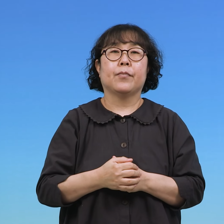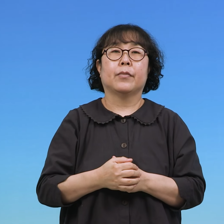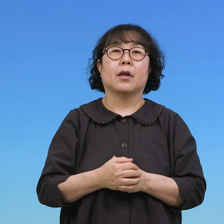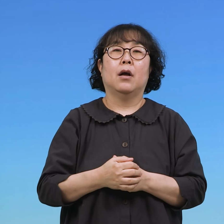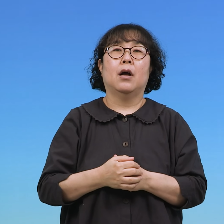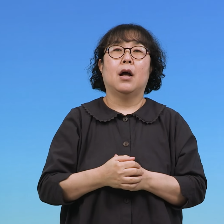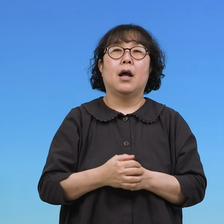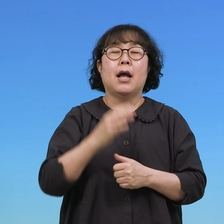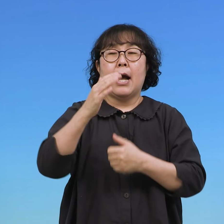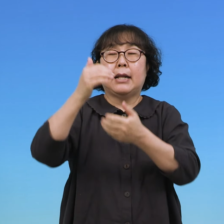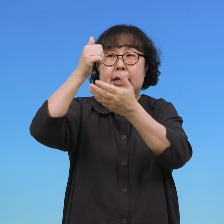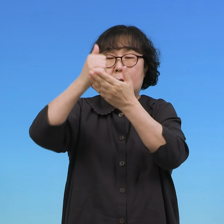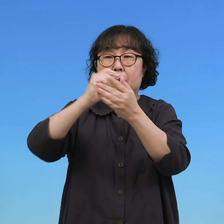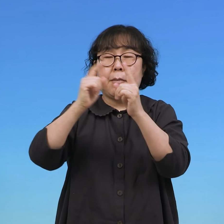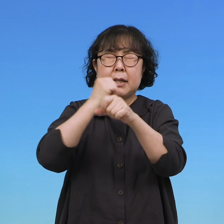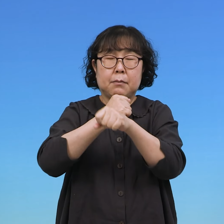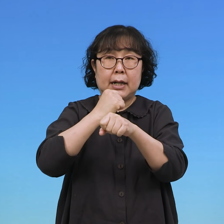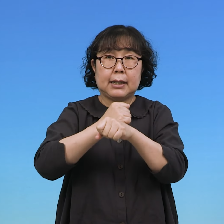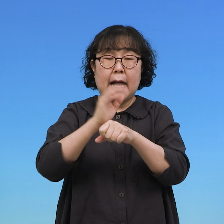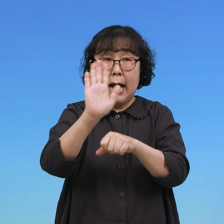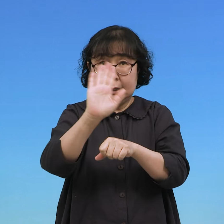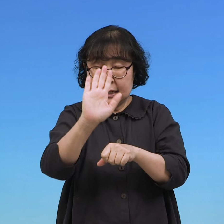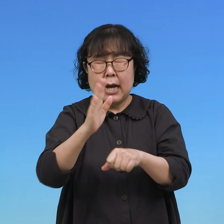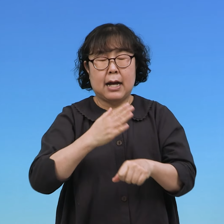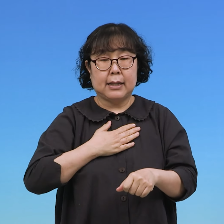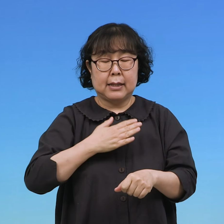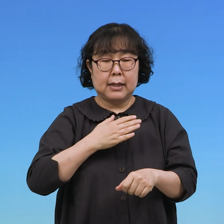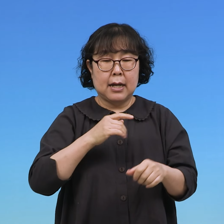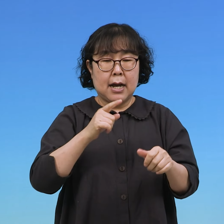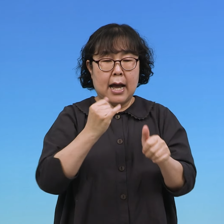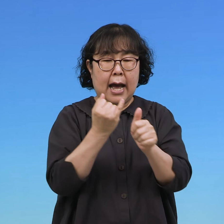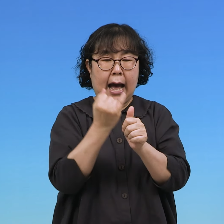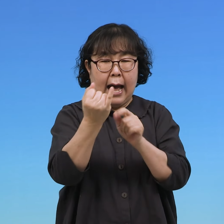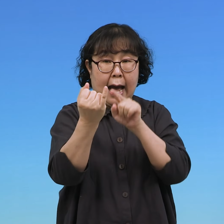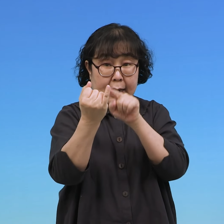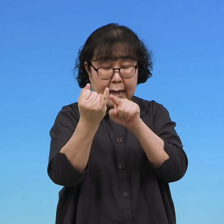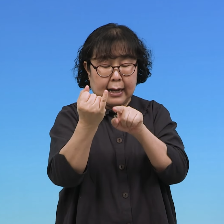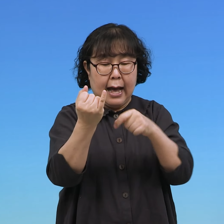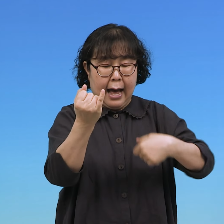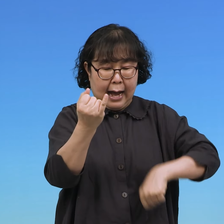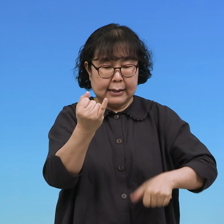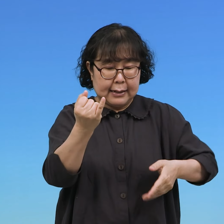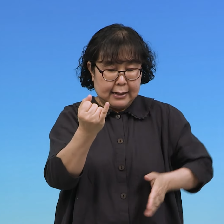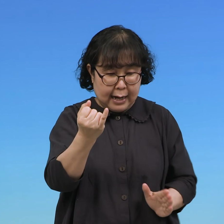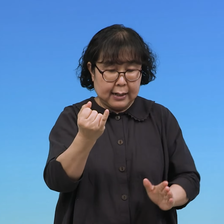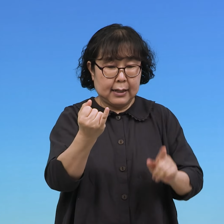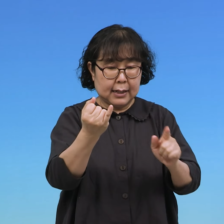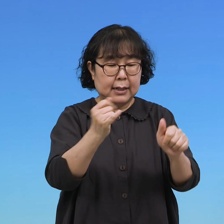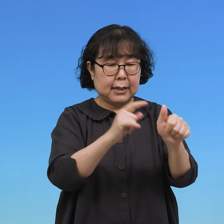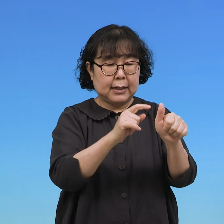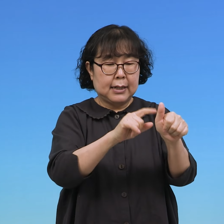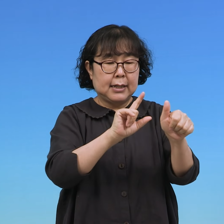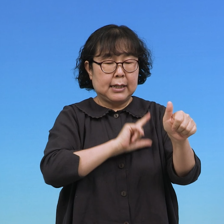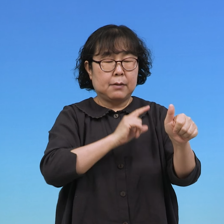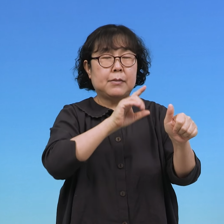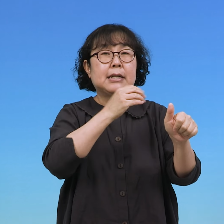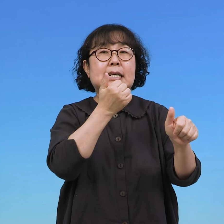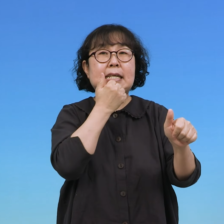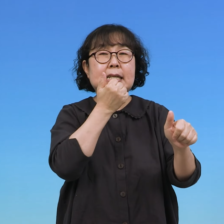설명해 드렸잖아요. 하나님이 이르시되 아니라 내 아내 사라가 내게 아들을 낳으리니 너는 그 이름을 이삭이라